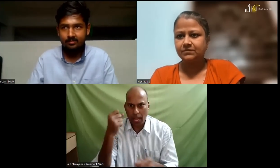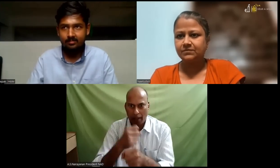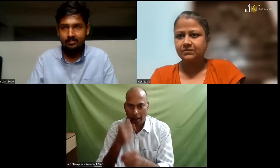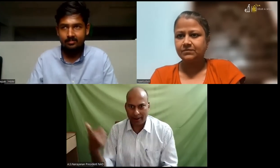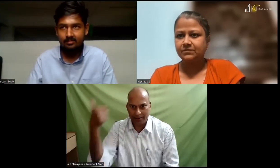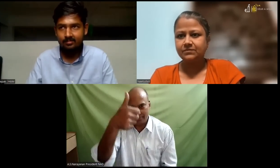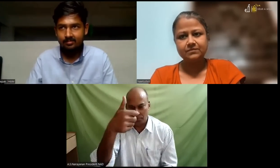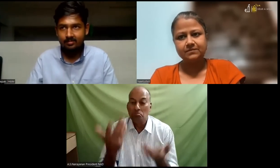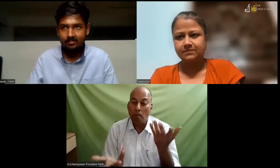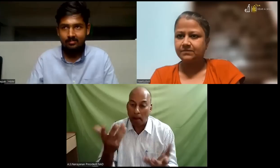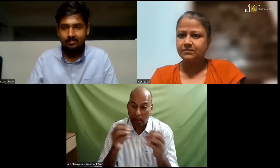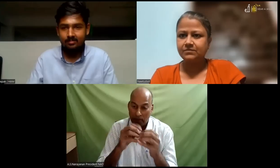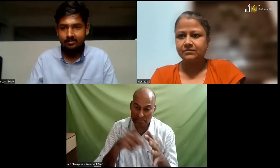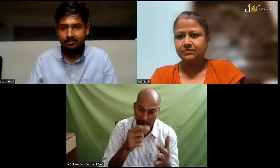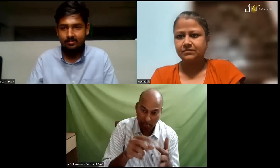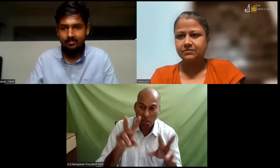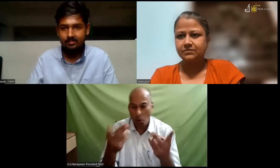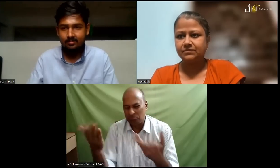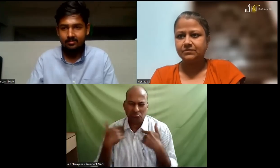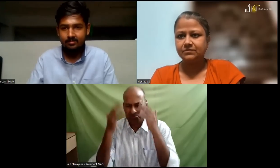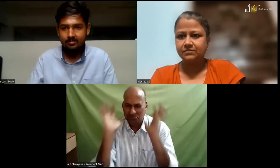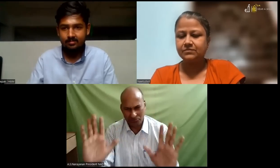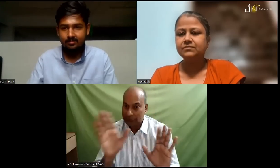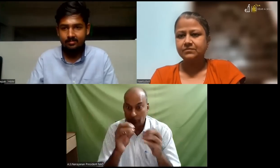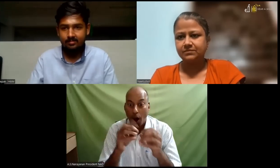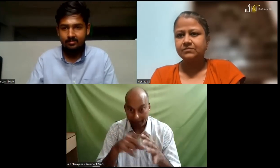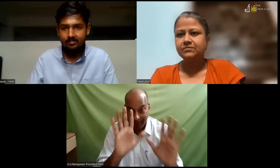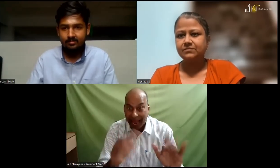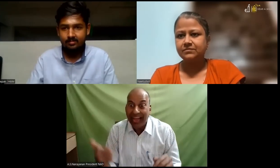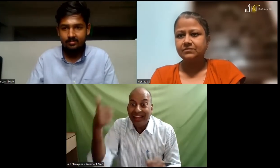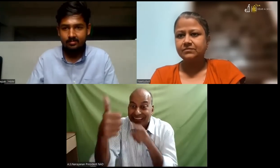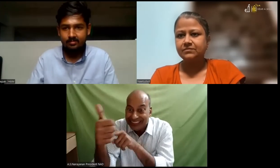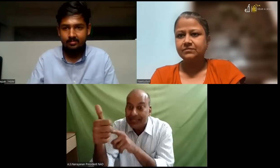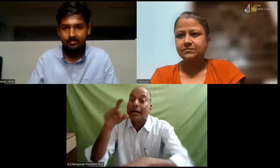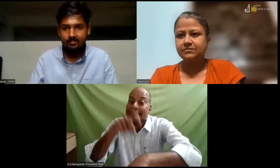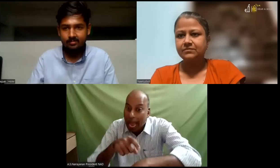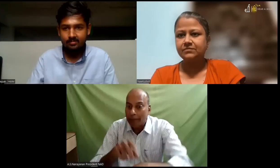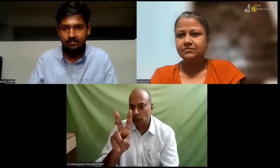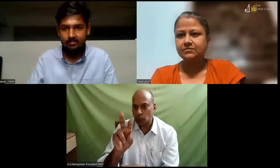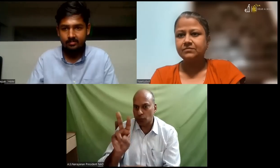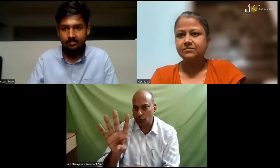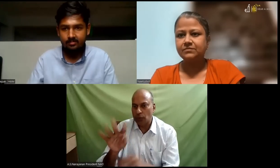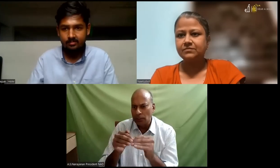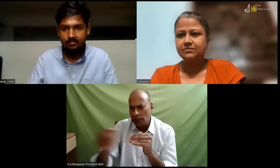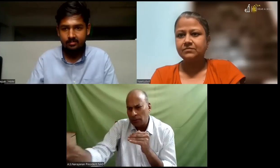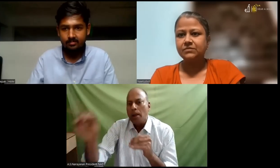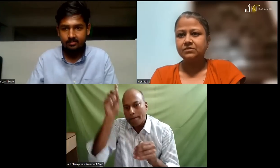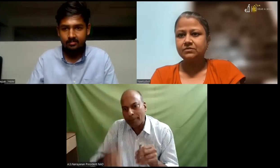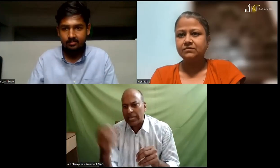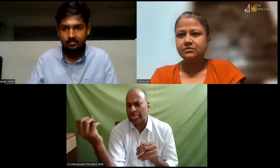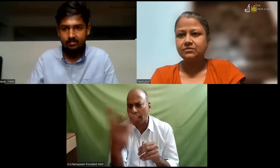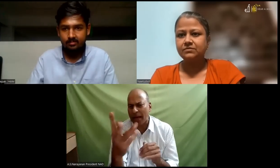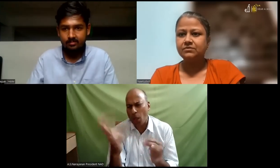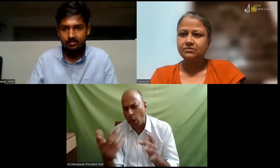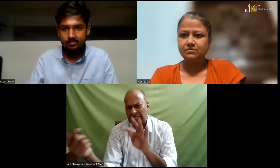माधुरी ये कैप्चर कैसे नहीं पाती सॉलिड वो की शक्ति जो तेरे पर रिकॉग्नाइज संभाल लेगा अब माधुरी से